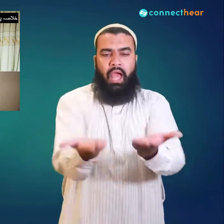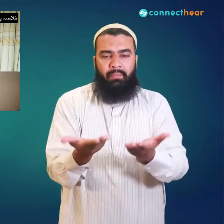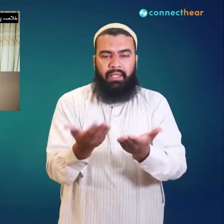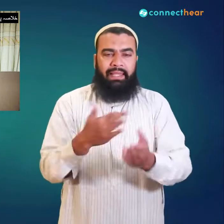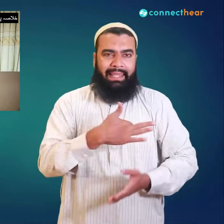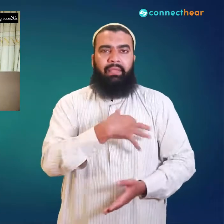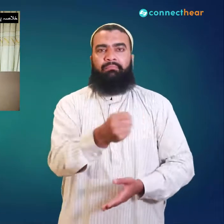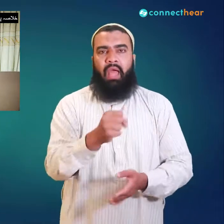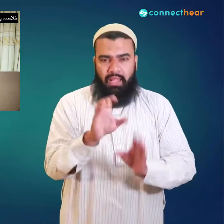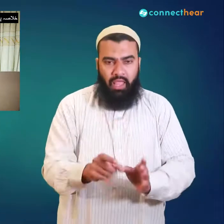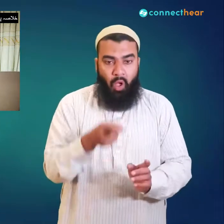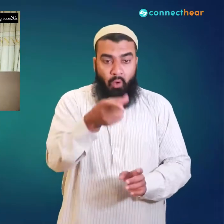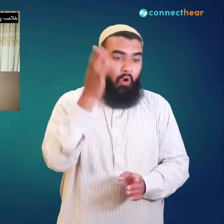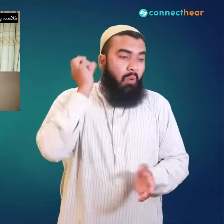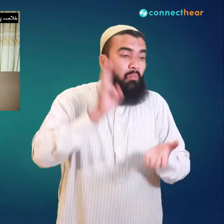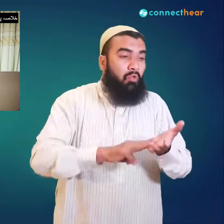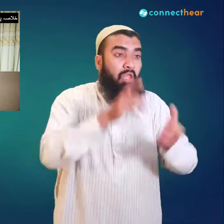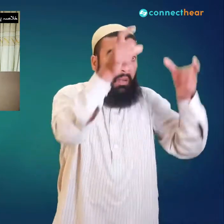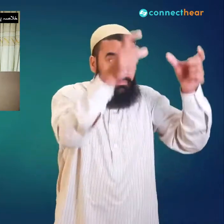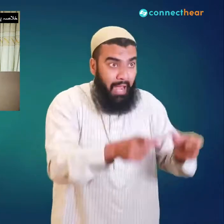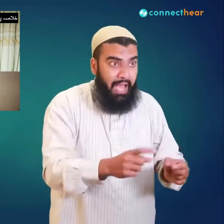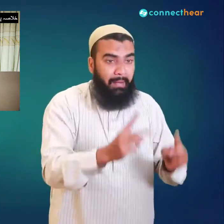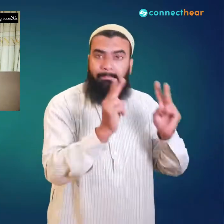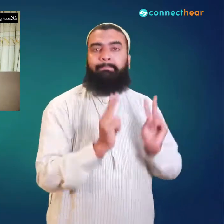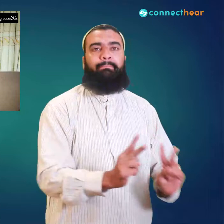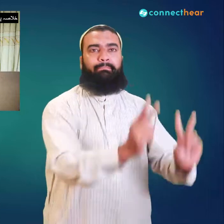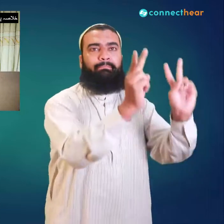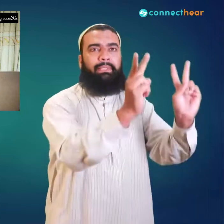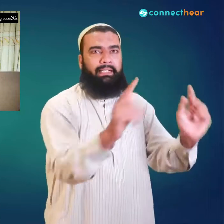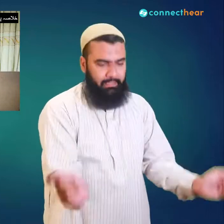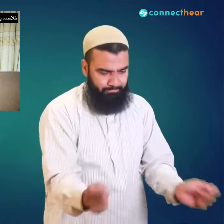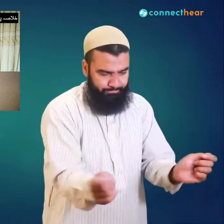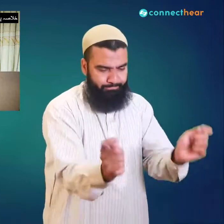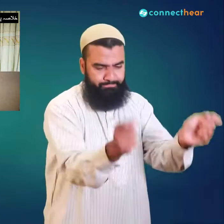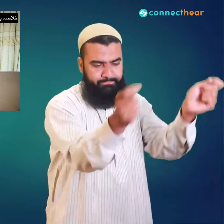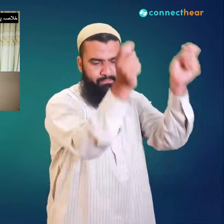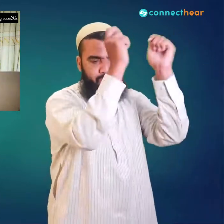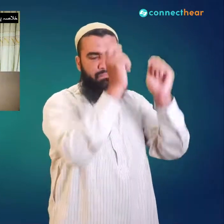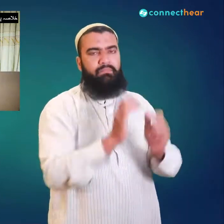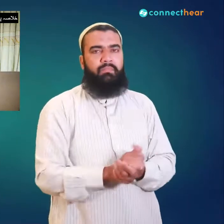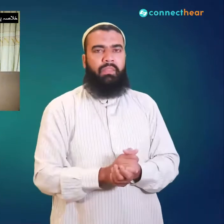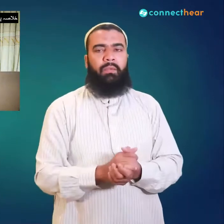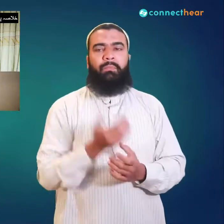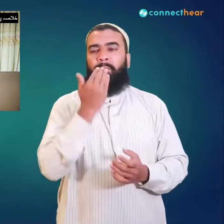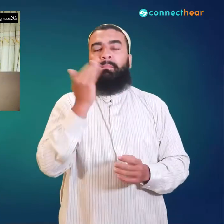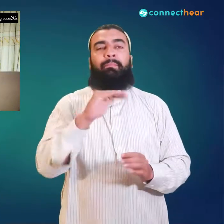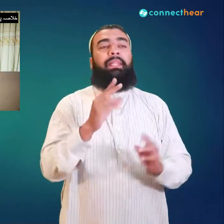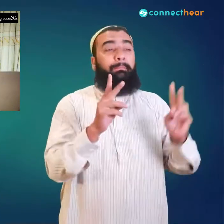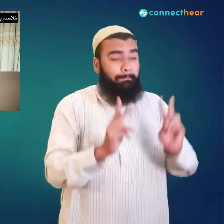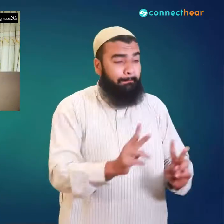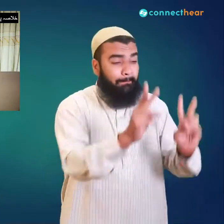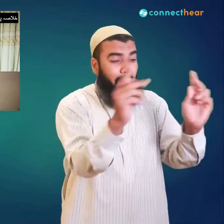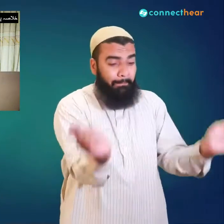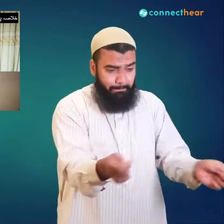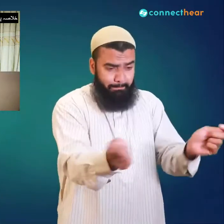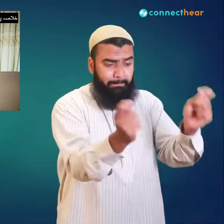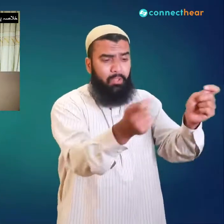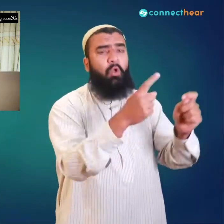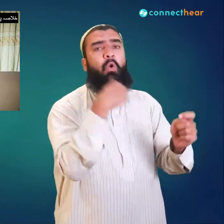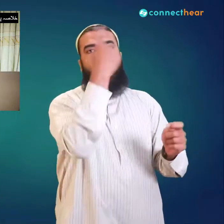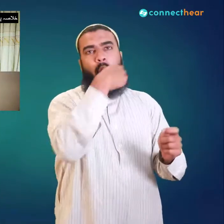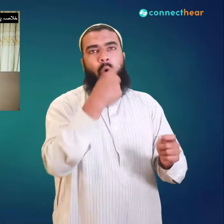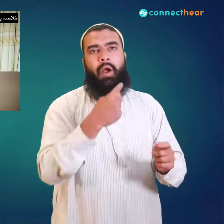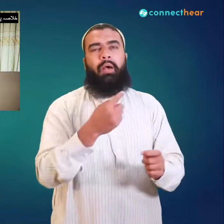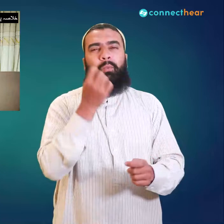بھی، اور ایسے کاموں سے کہ جو اس کے لیے اس کی شان کے مطابق ہیں، یعنی اللہ کے گھر، اللہ کی جو مساجد